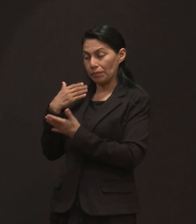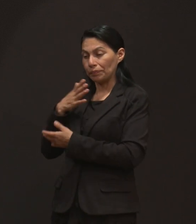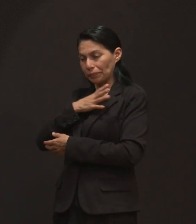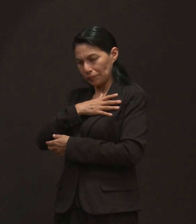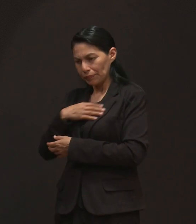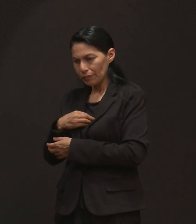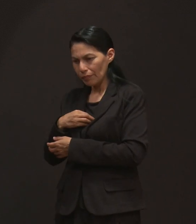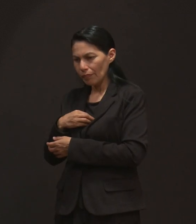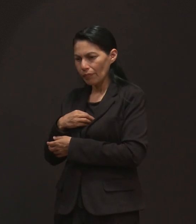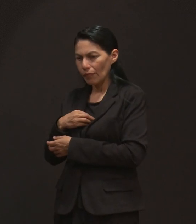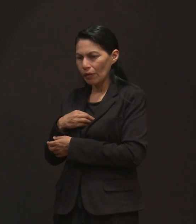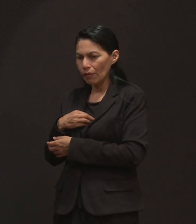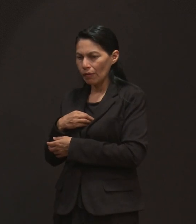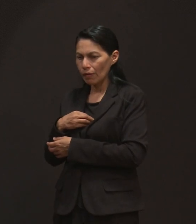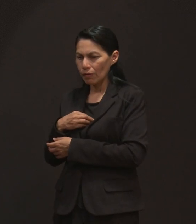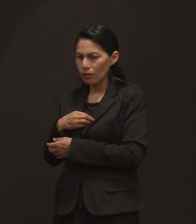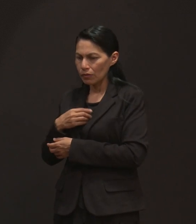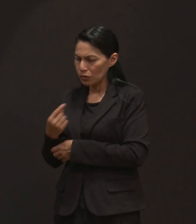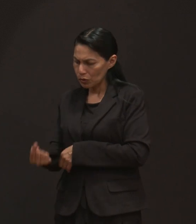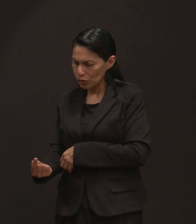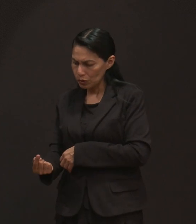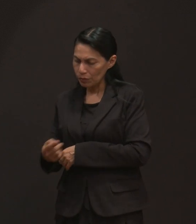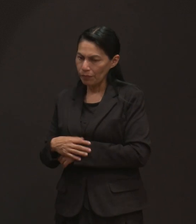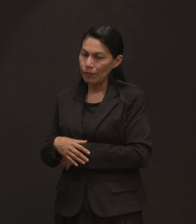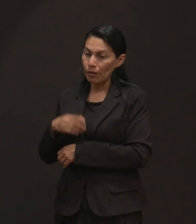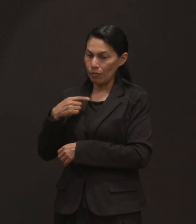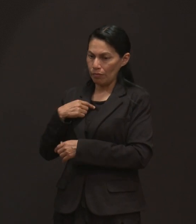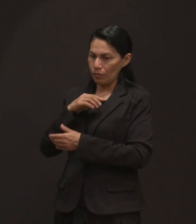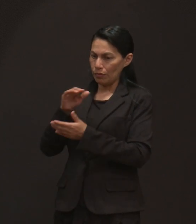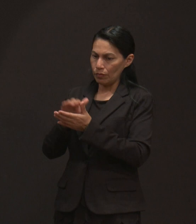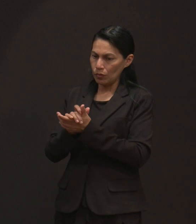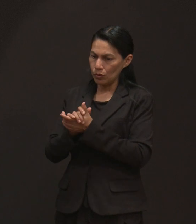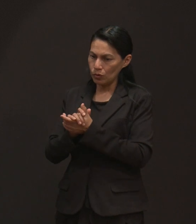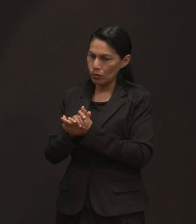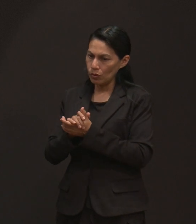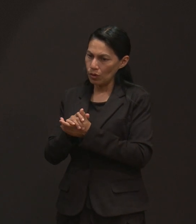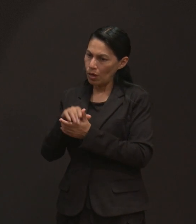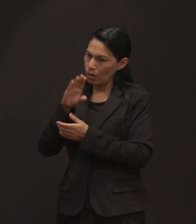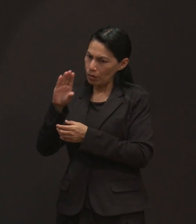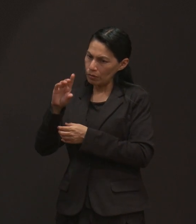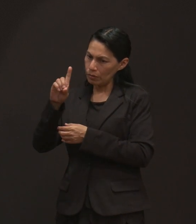mis hijos pequeños, porque su trabajo de mi esposo era policía de